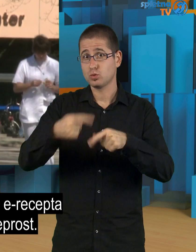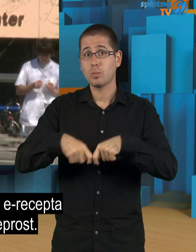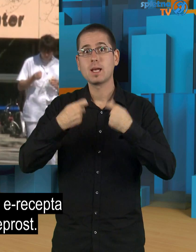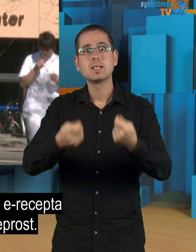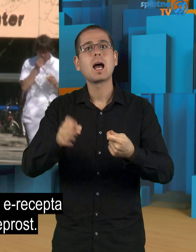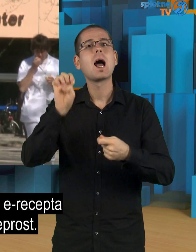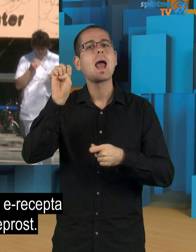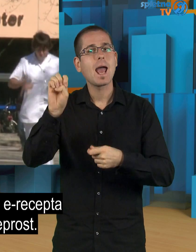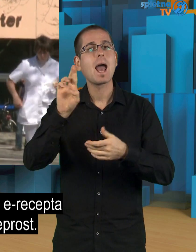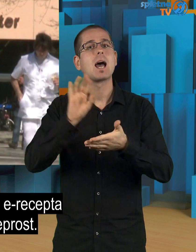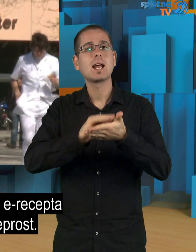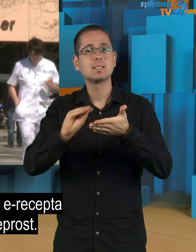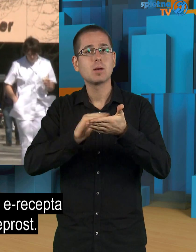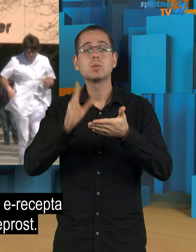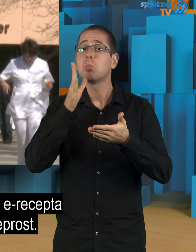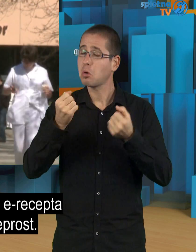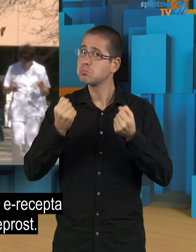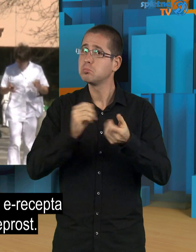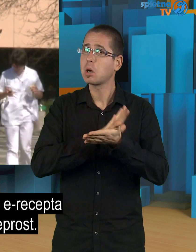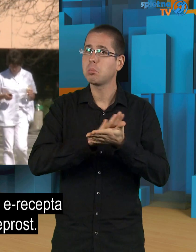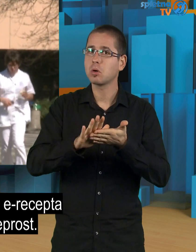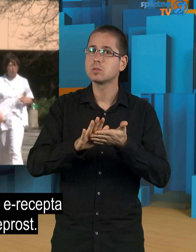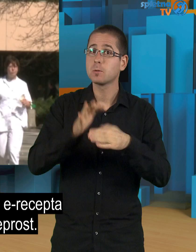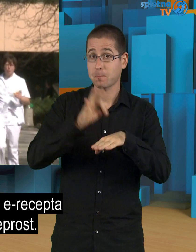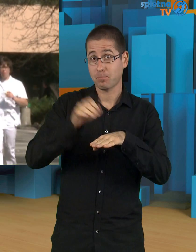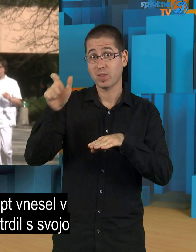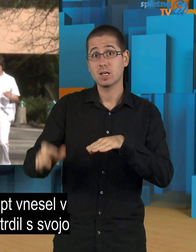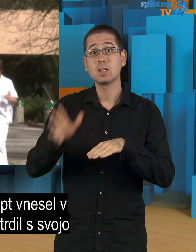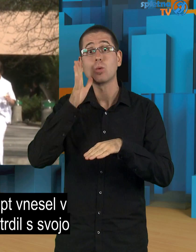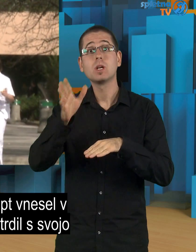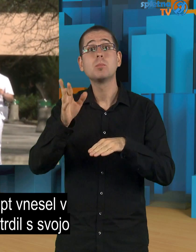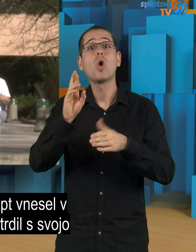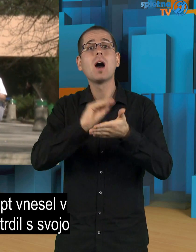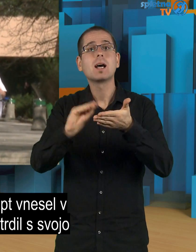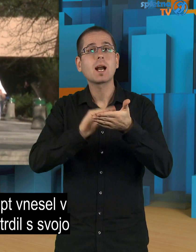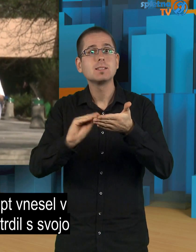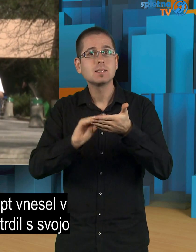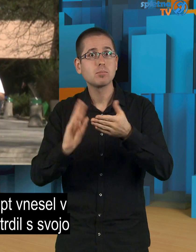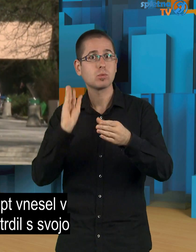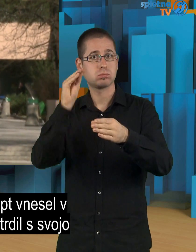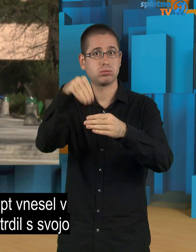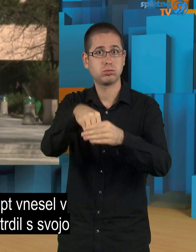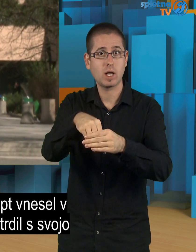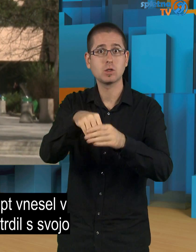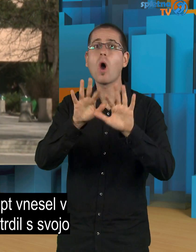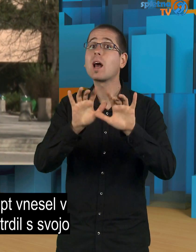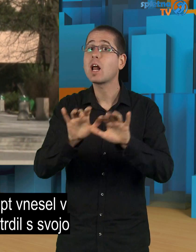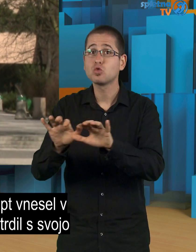Postopek izdaje e-recepta bo dokaj preprost. Zdravnik bo recept vnesel v računalnik, ga potrdil s